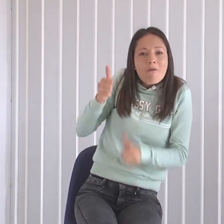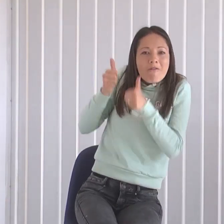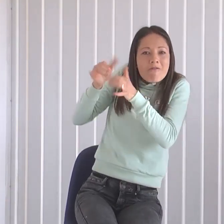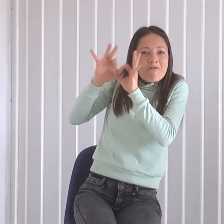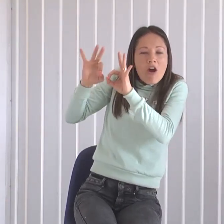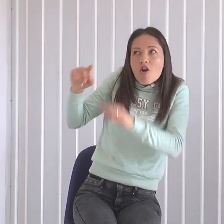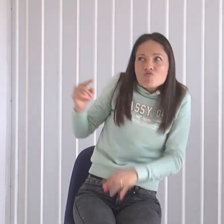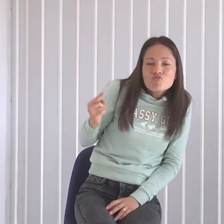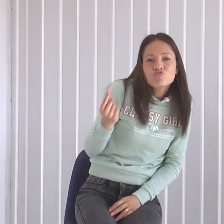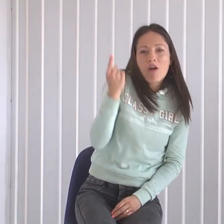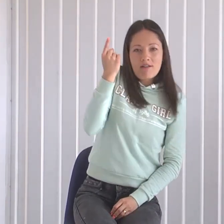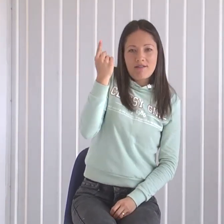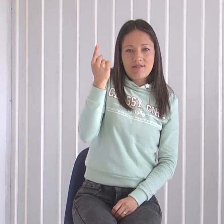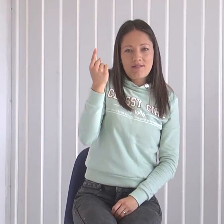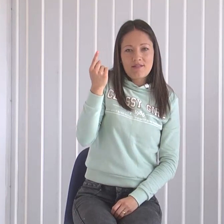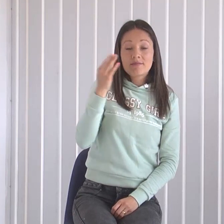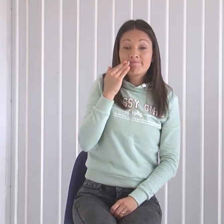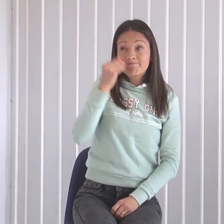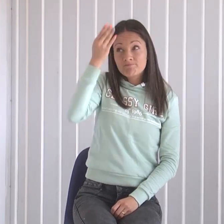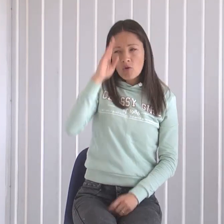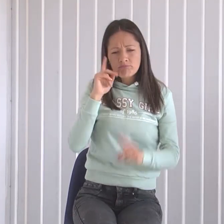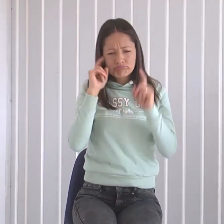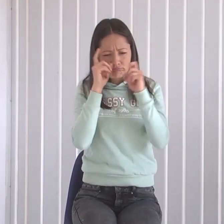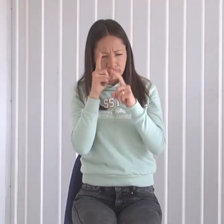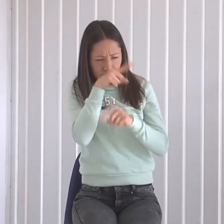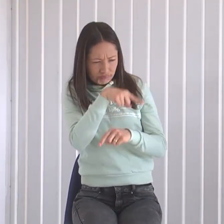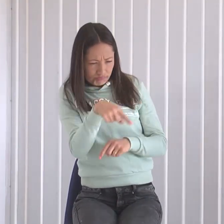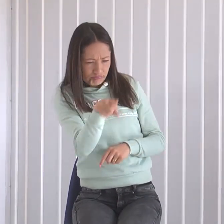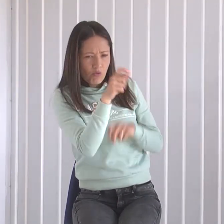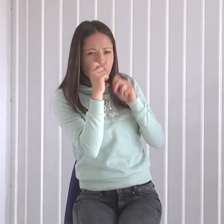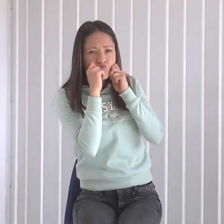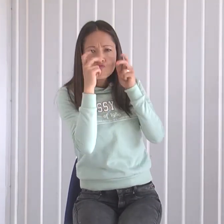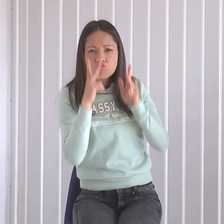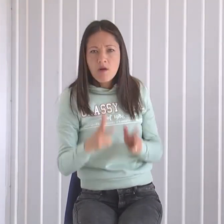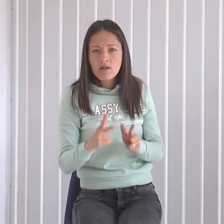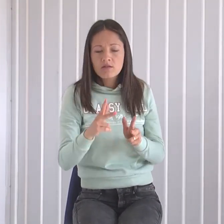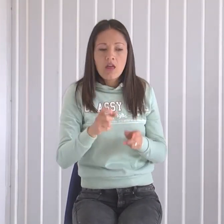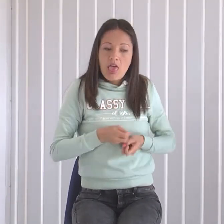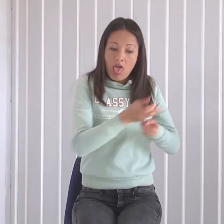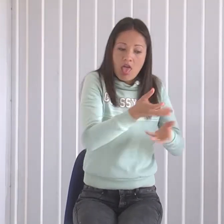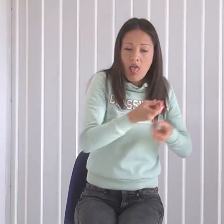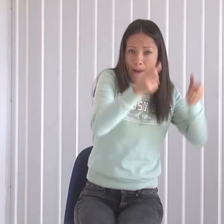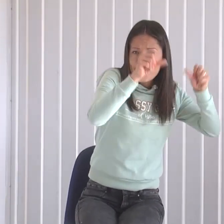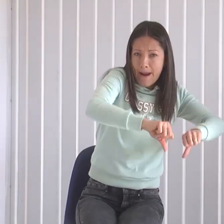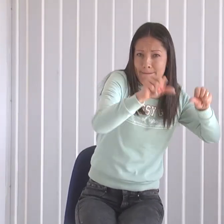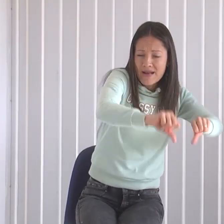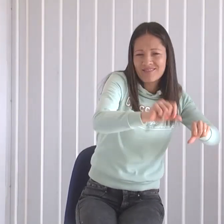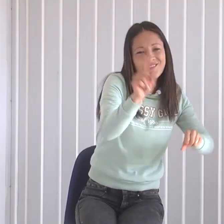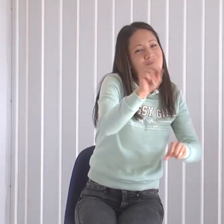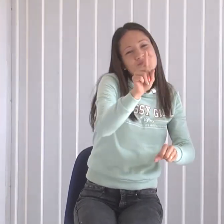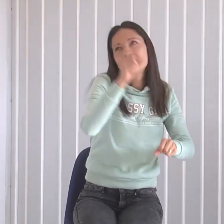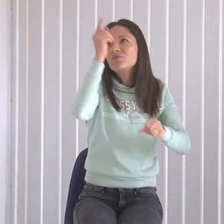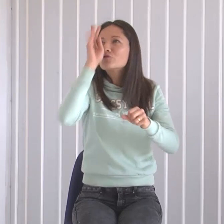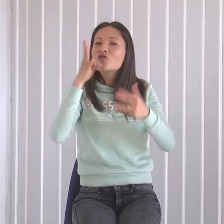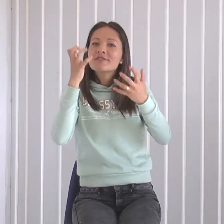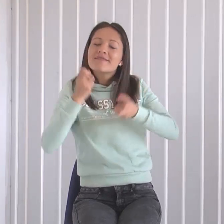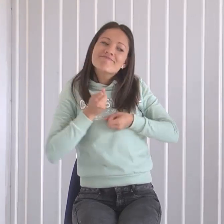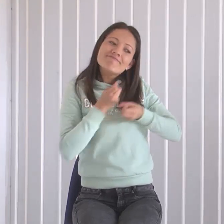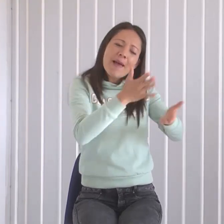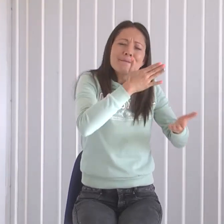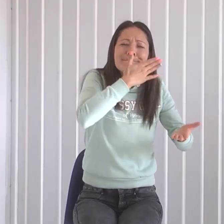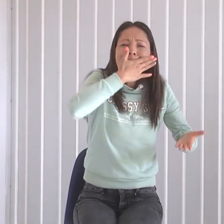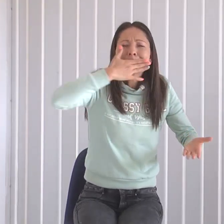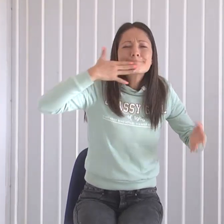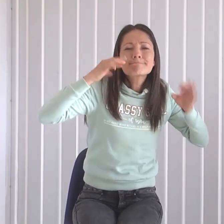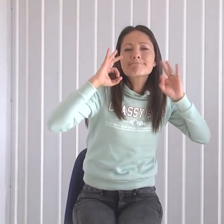Y cuando Dios está pensando en el hombre, Él no está pensando en darle las obras ni lo malo, sino que Dios está pensando en darle lo mejor. ¿Y